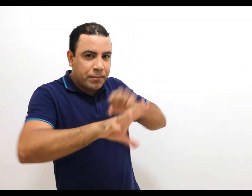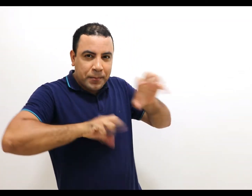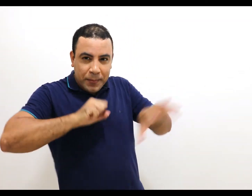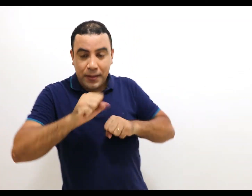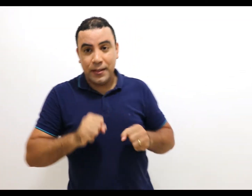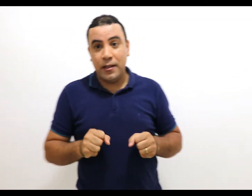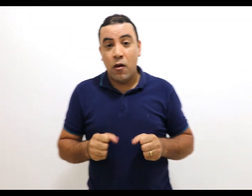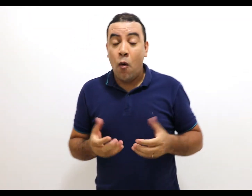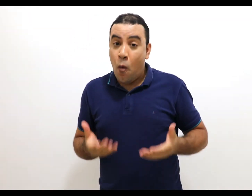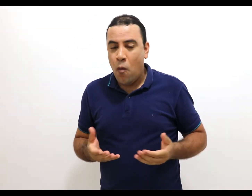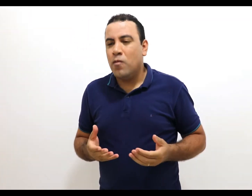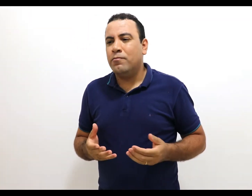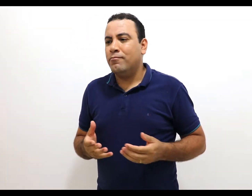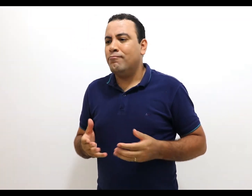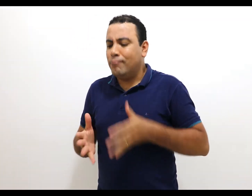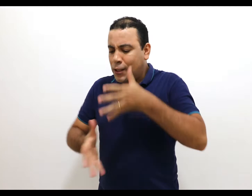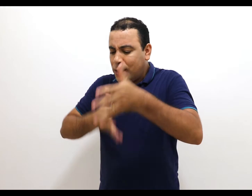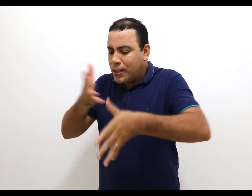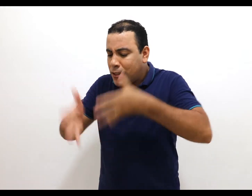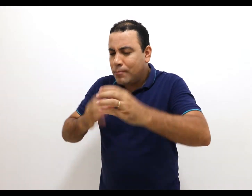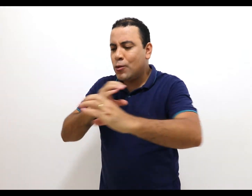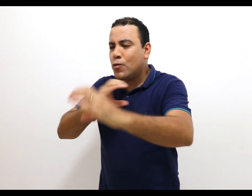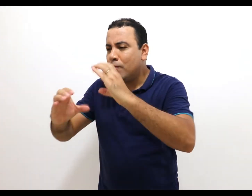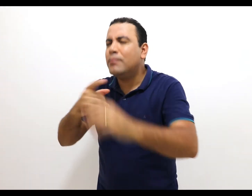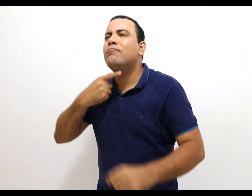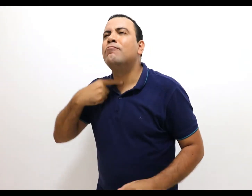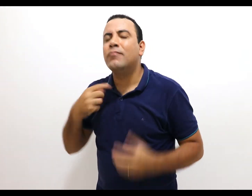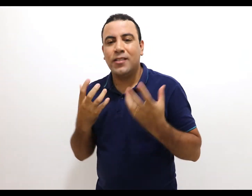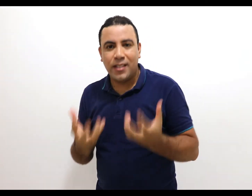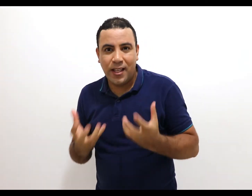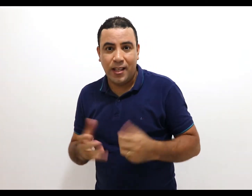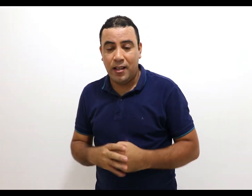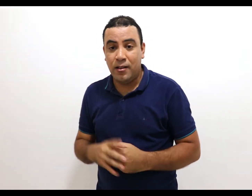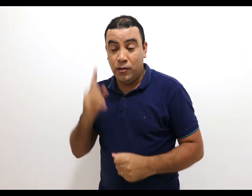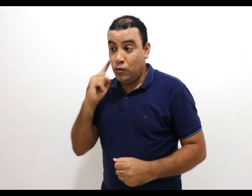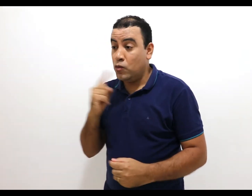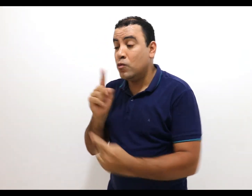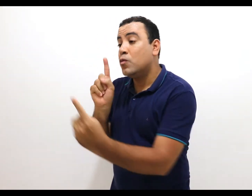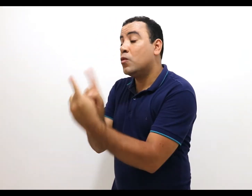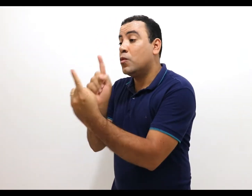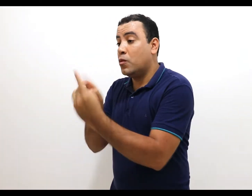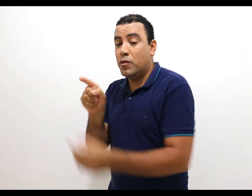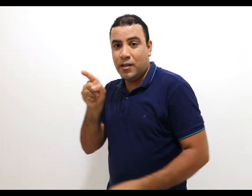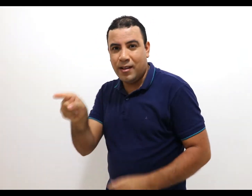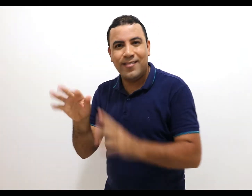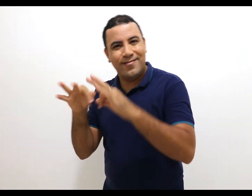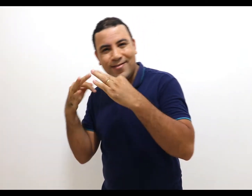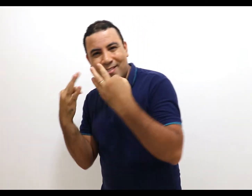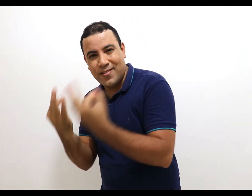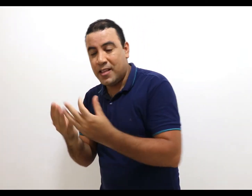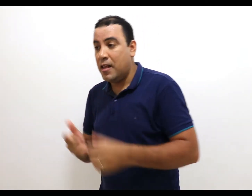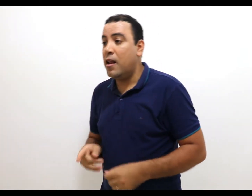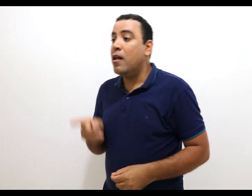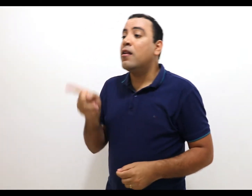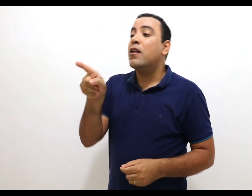necessidade de se comunicar em Libras, seja com surdos que são parentes, colegas ou